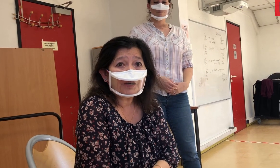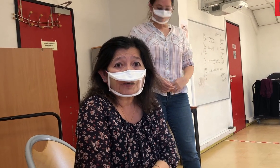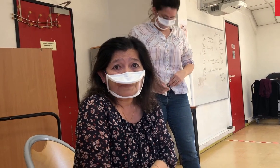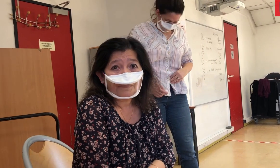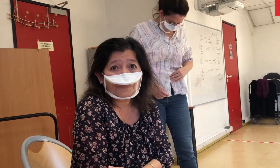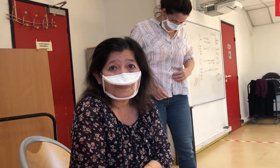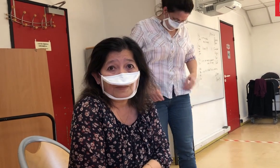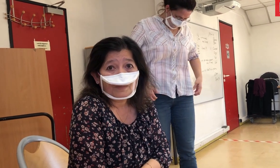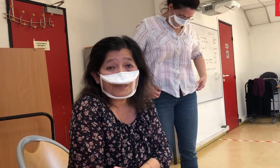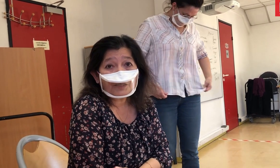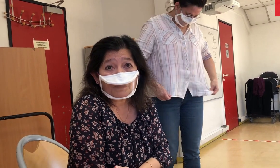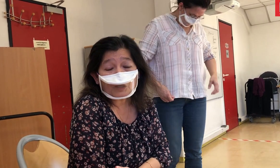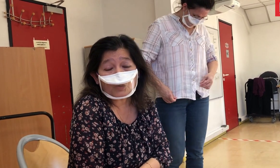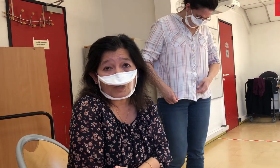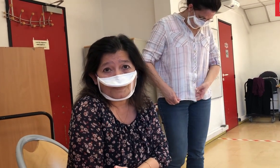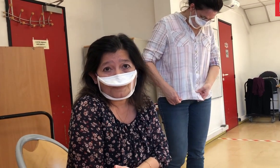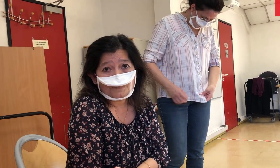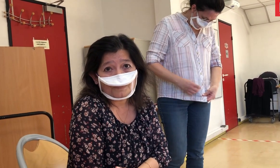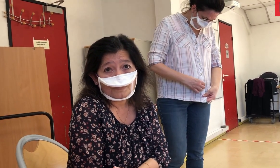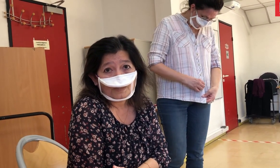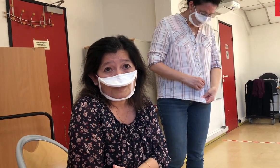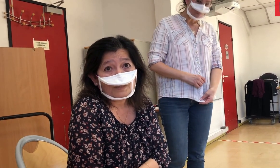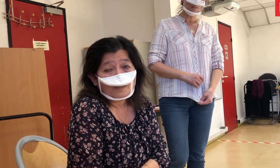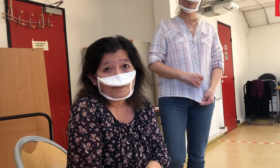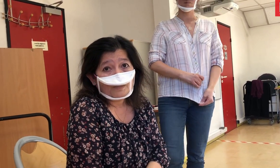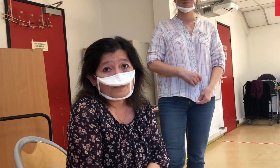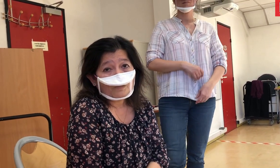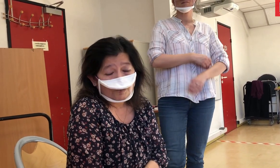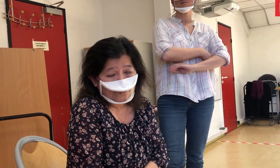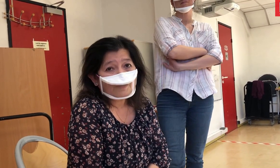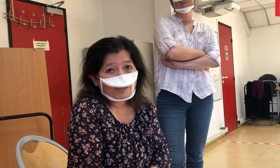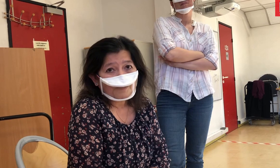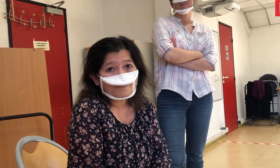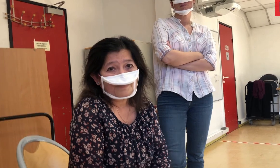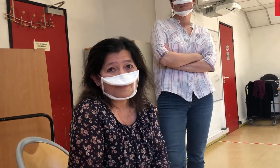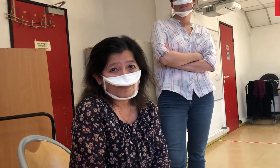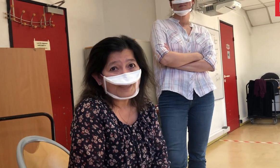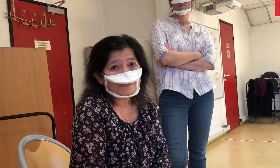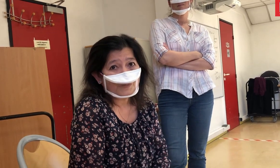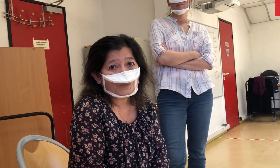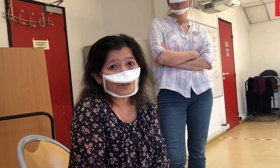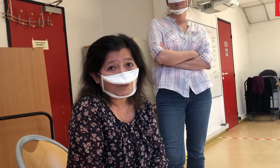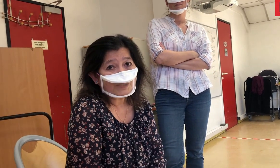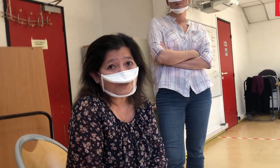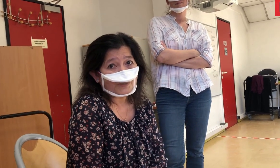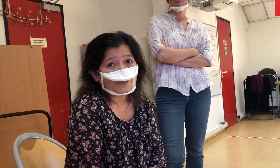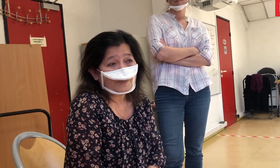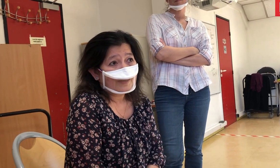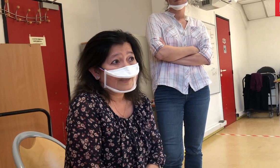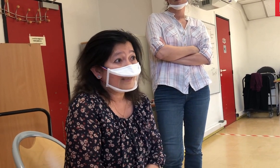6 heures par semaine? 6 heures par jour. Par jour, fois 10. Voilà. C'est ça, hein? Oui. 60 Donc, heures. 60 heures. Effectivement.